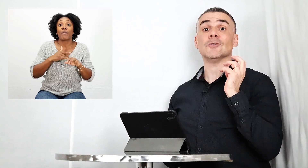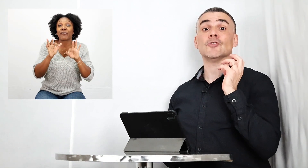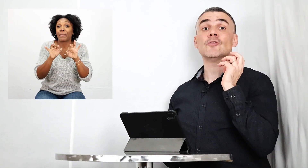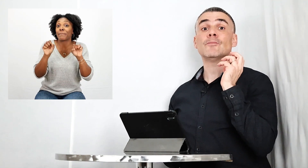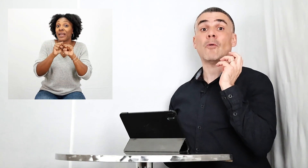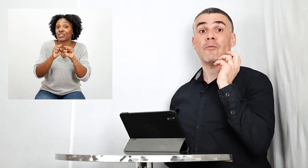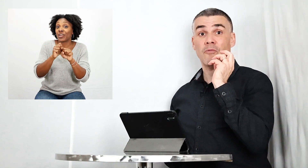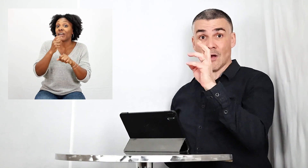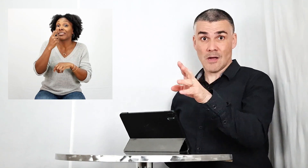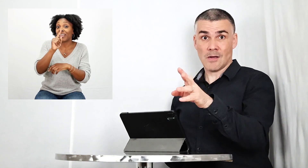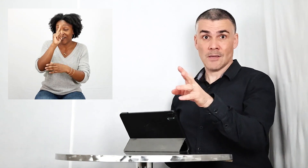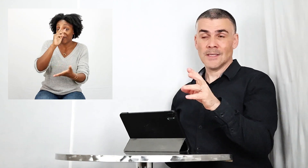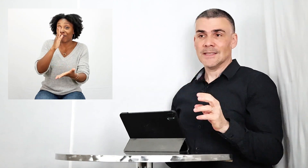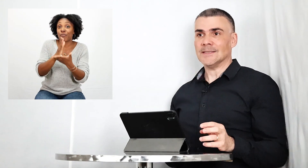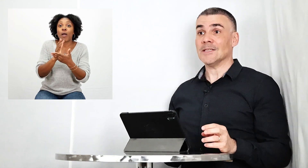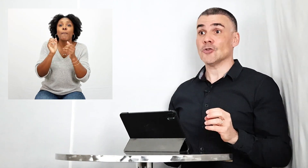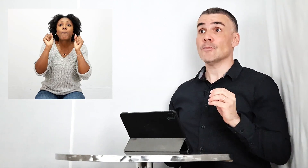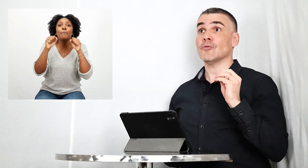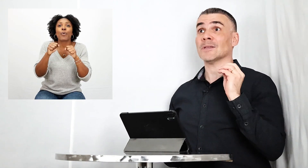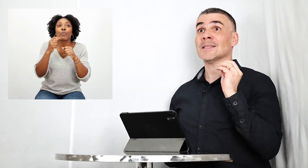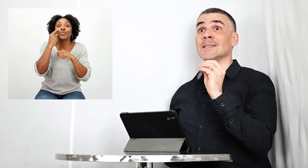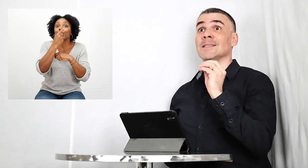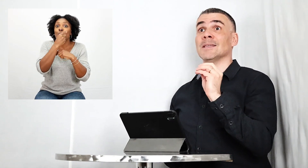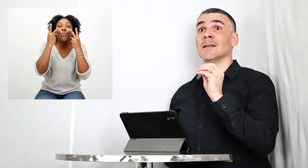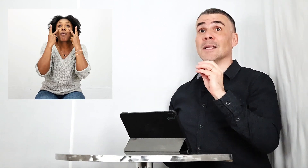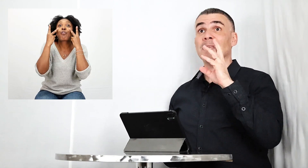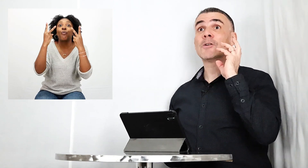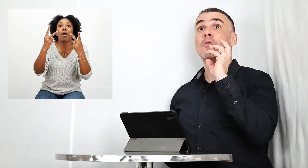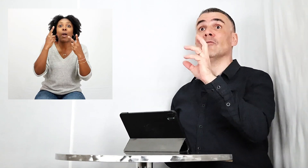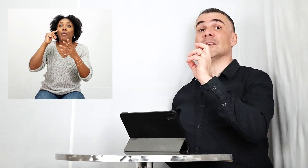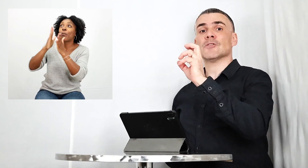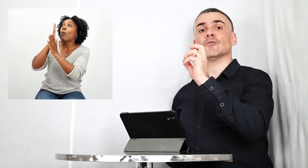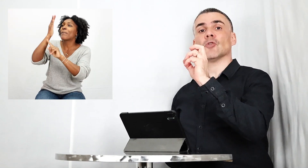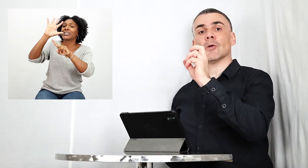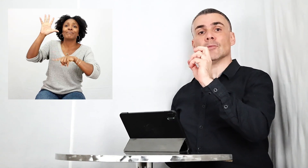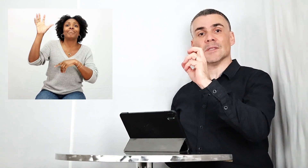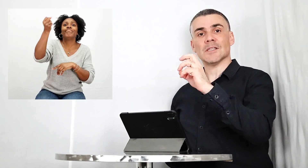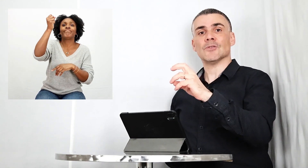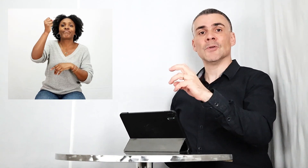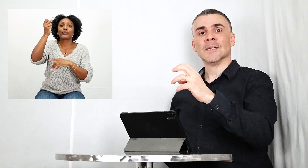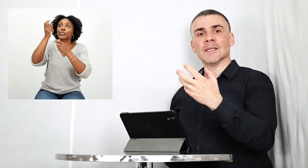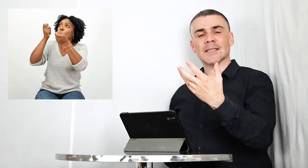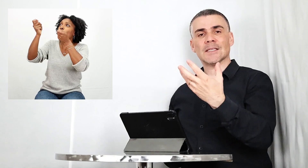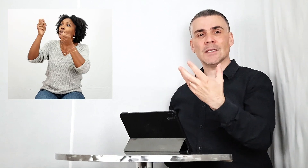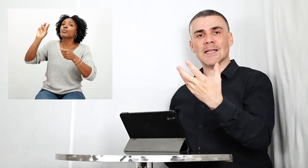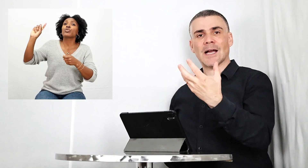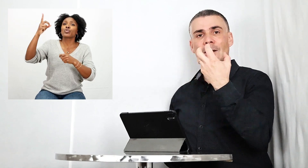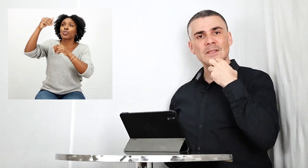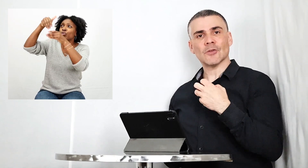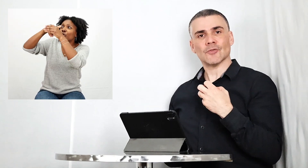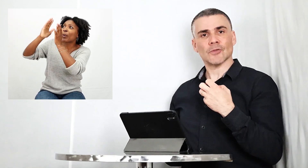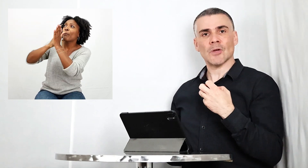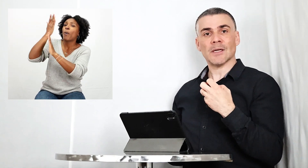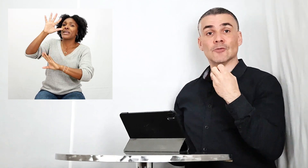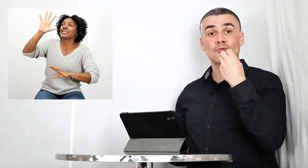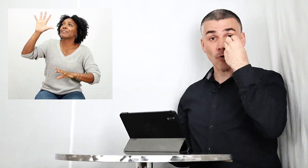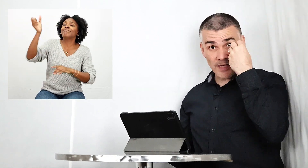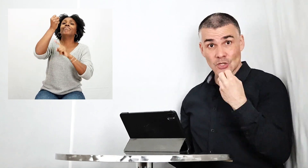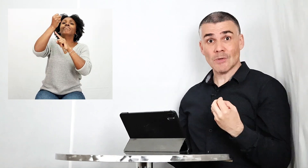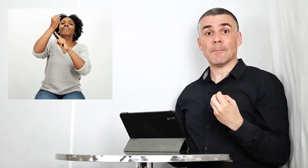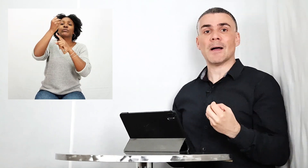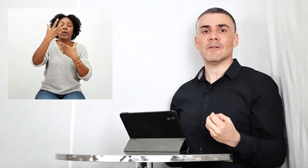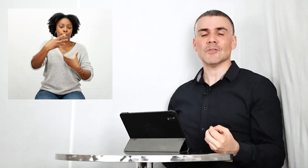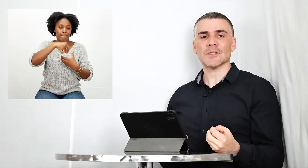a des yeux pour voir, des yeux pour saisir les convictions du royaume des cieux et de les ramener dans ton cœur et de